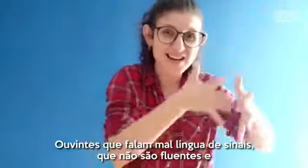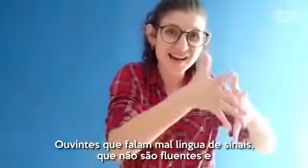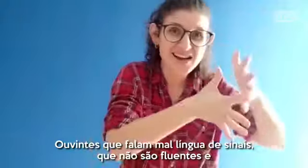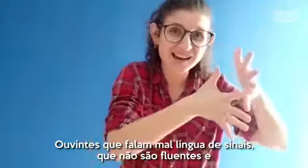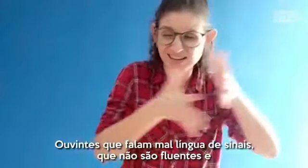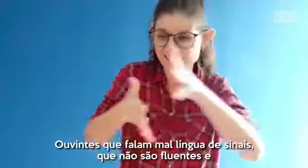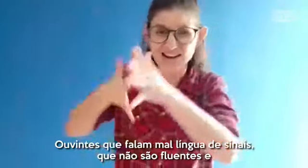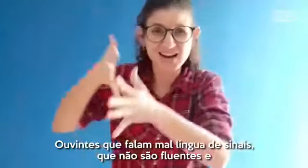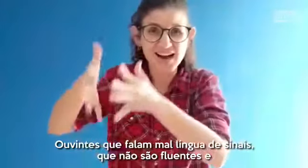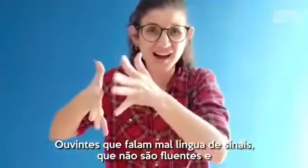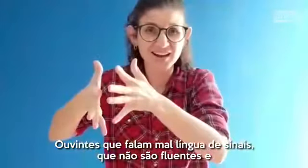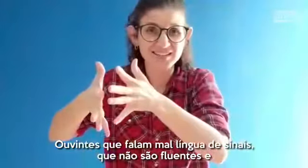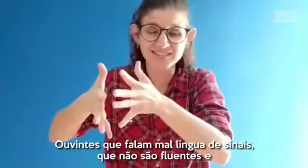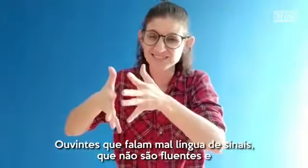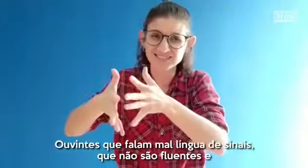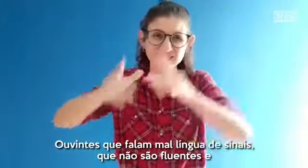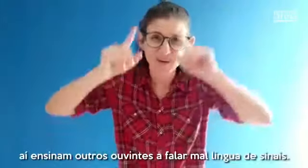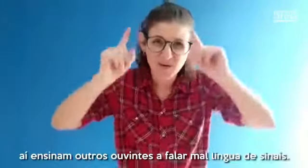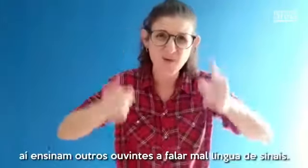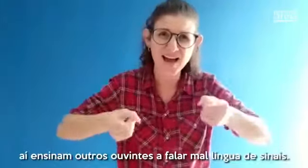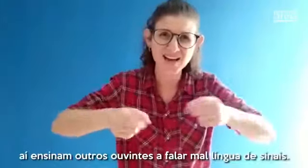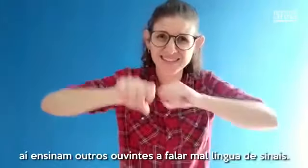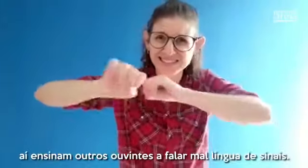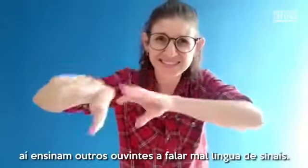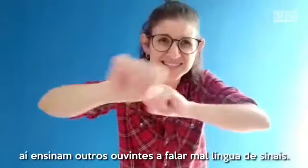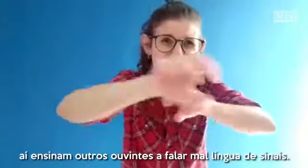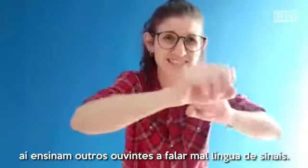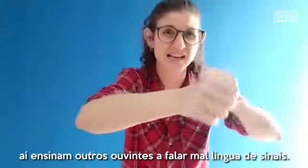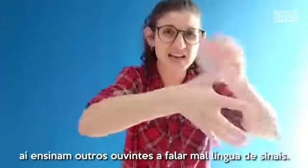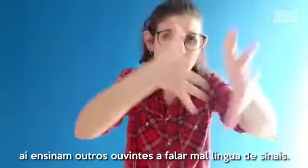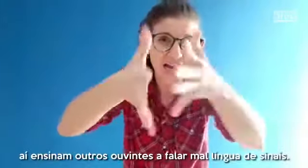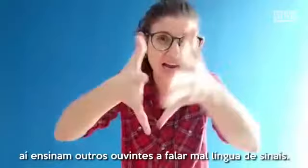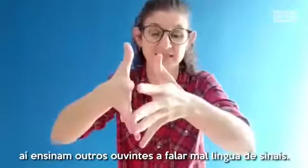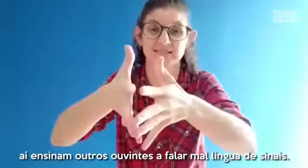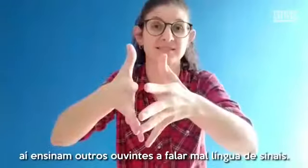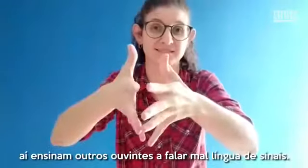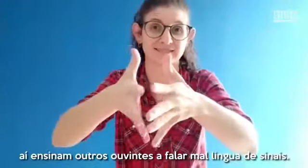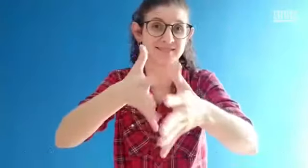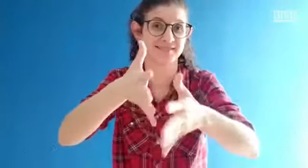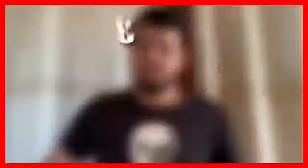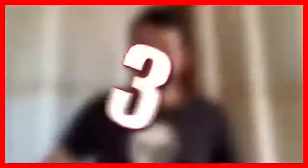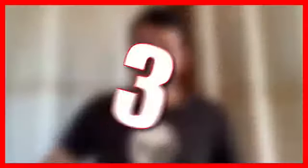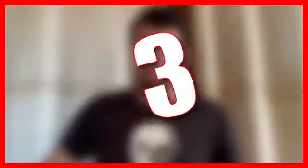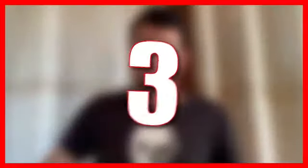mal língua de sinais, que não são fluentes e aí ensinam outros ouvintes a falar mal língua de sinais. Número